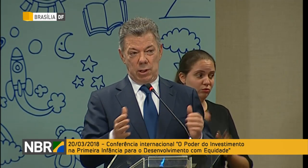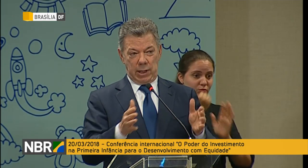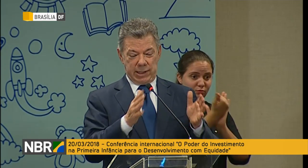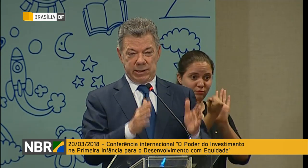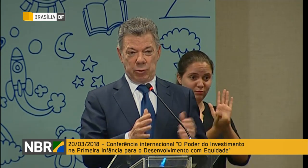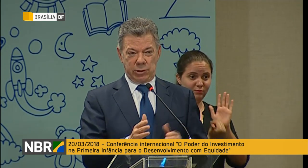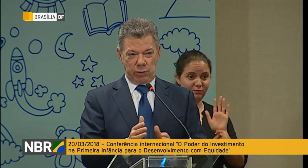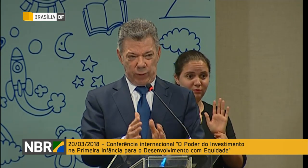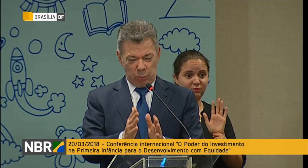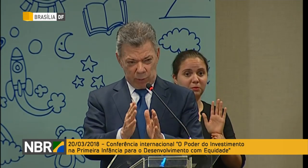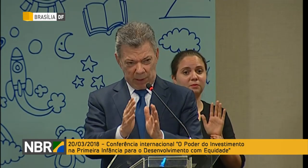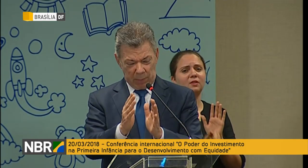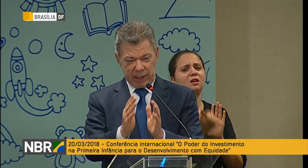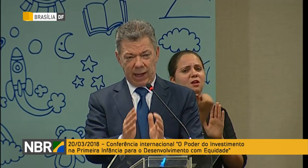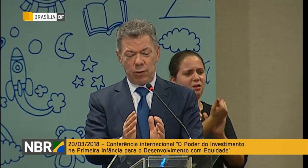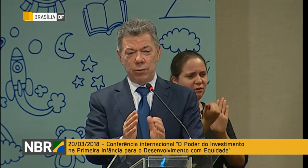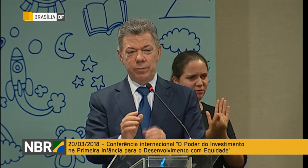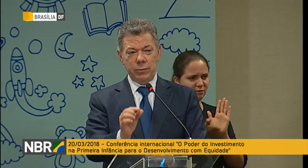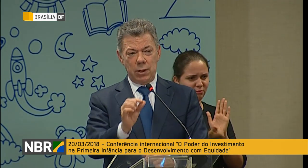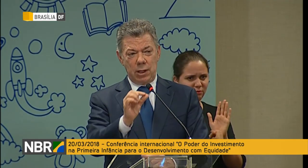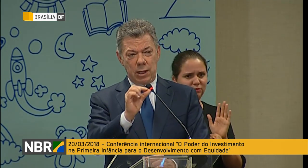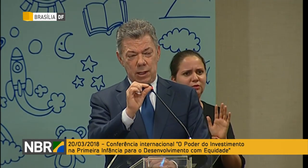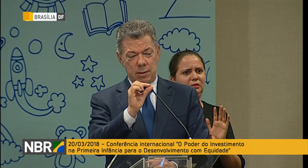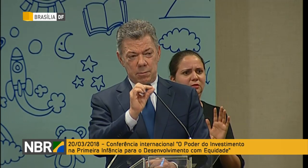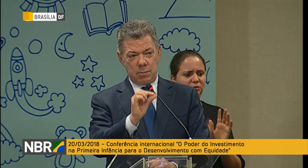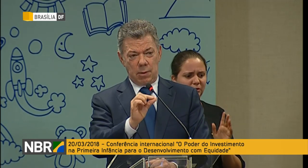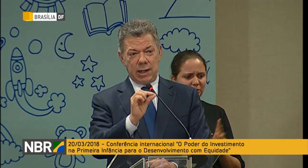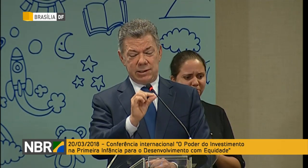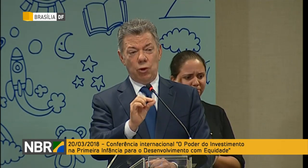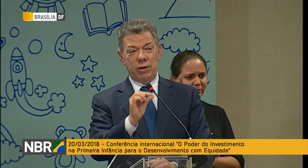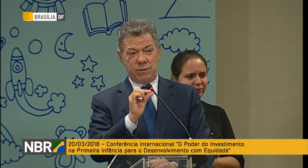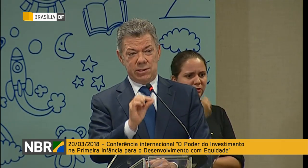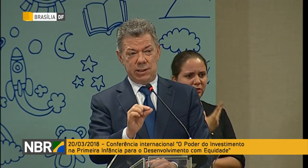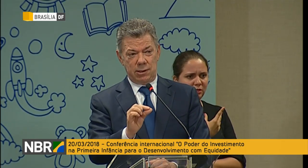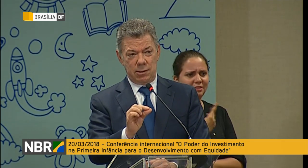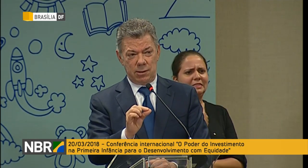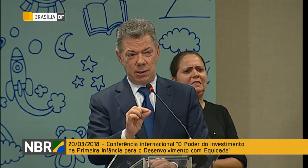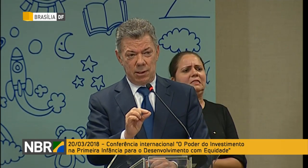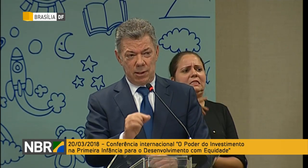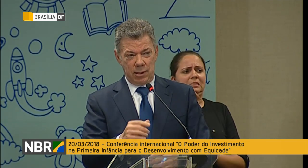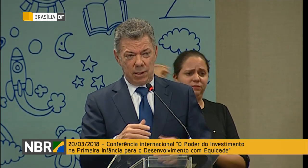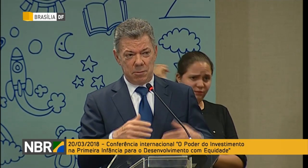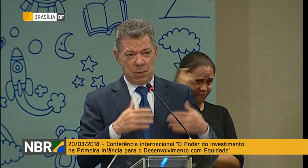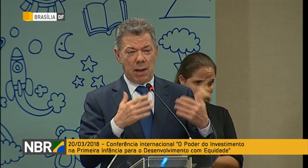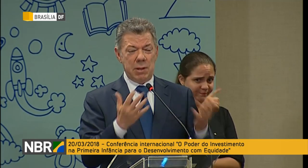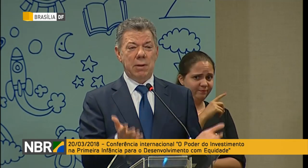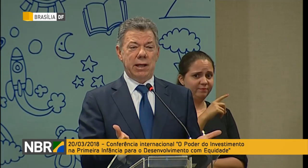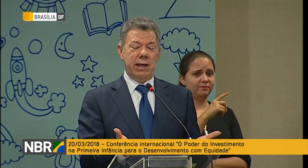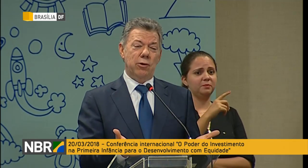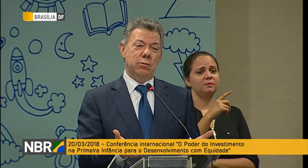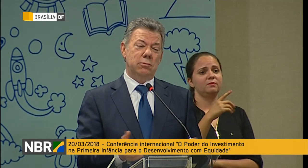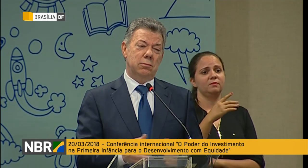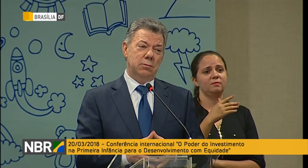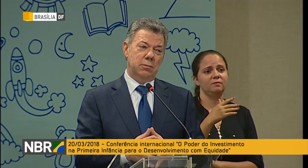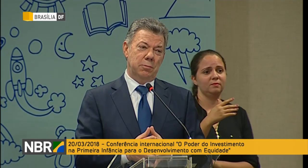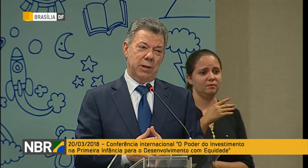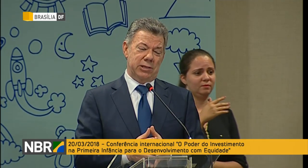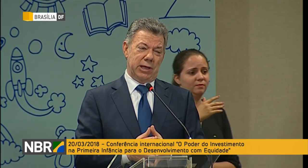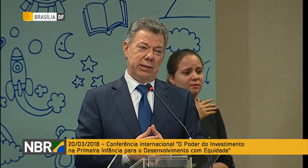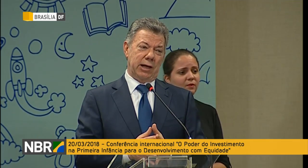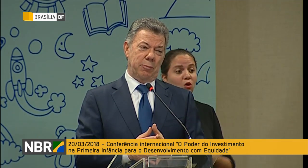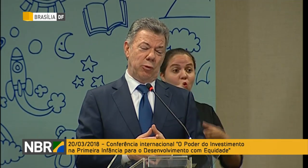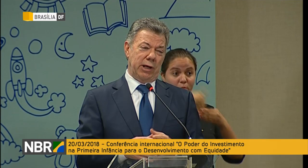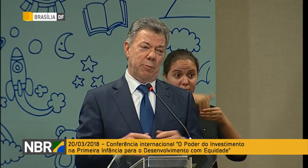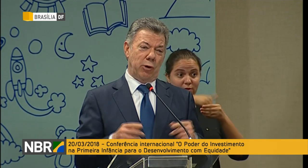de outros processos. Esse processo foi muito bem planejado e foi muito difícil. E